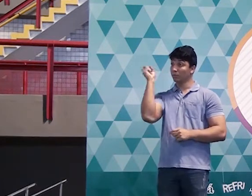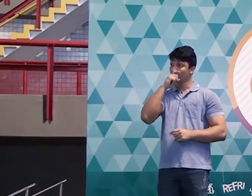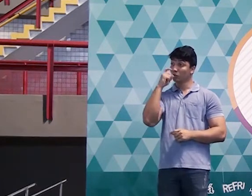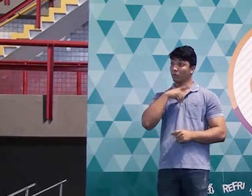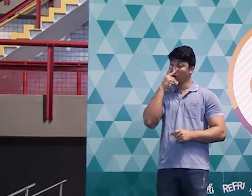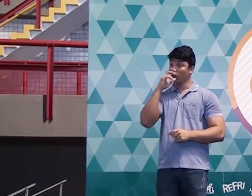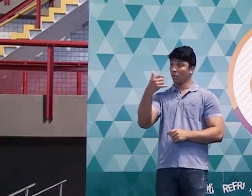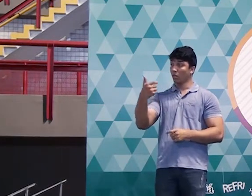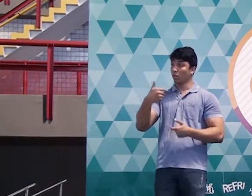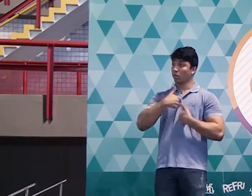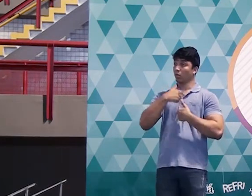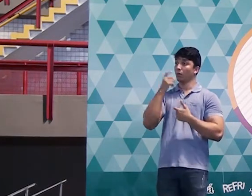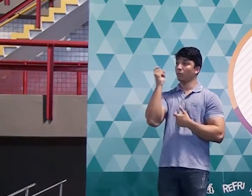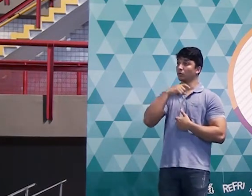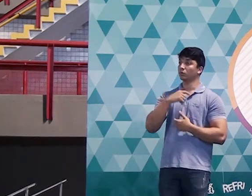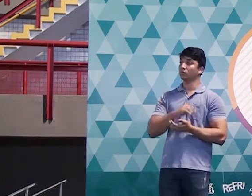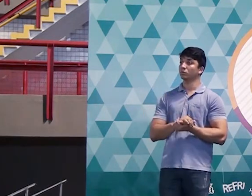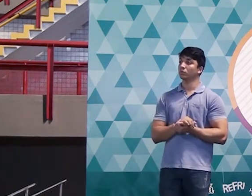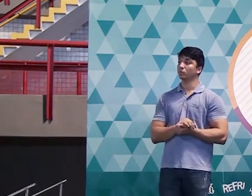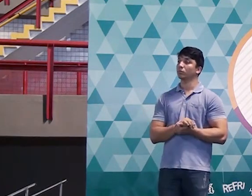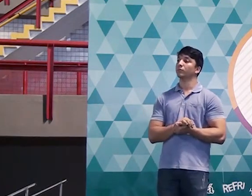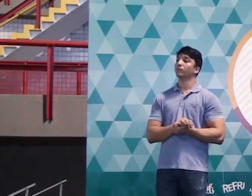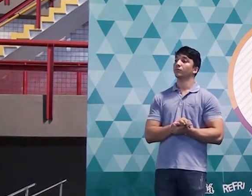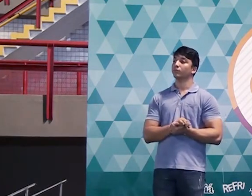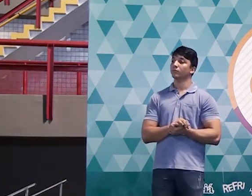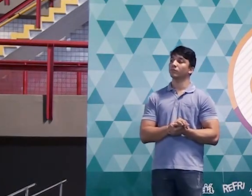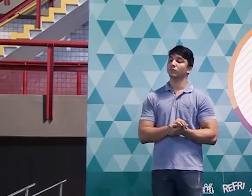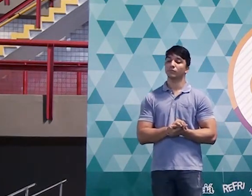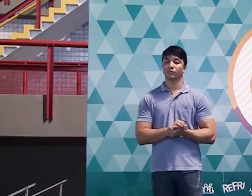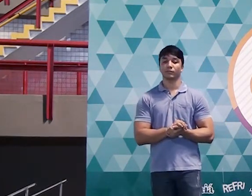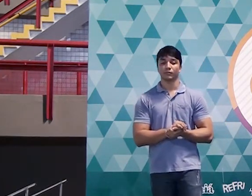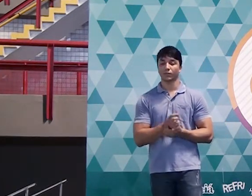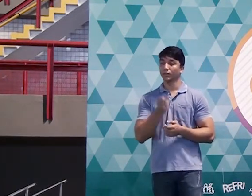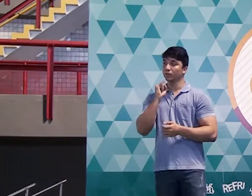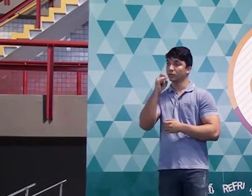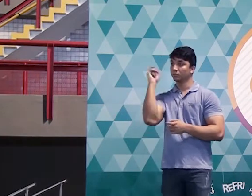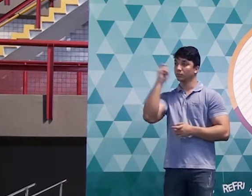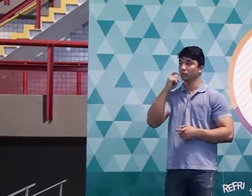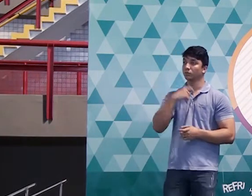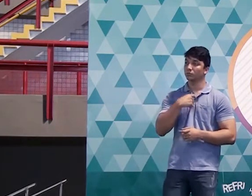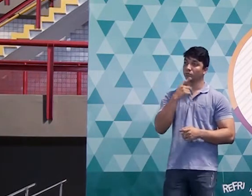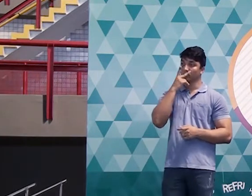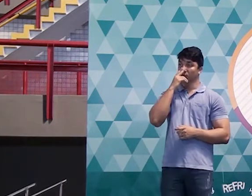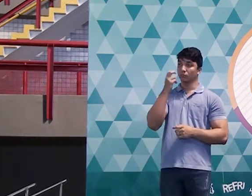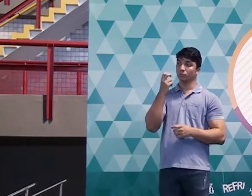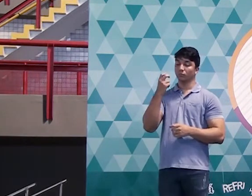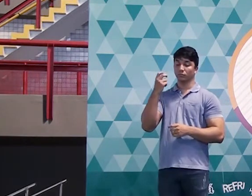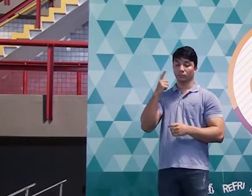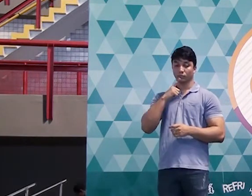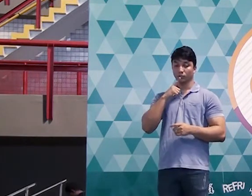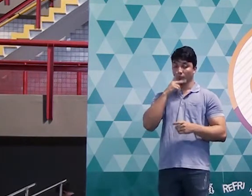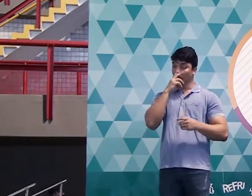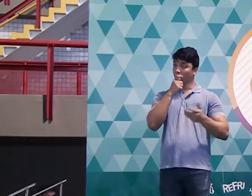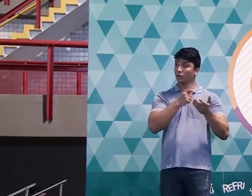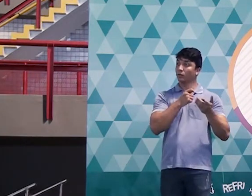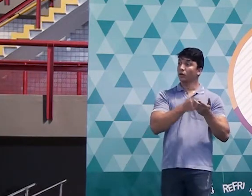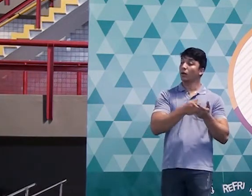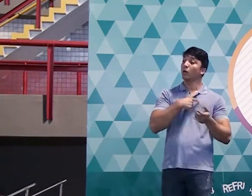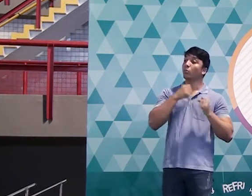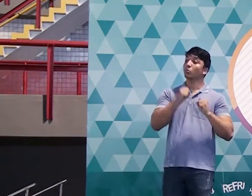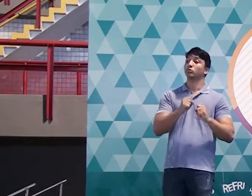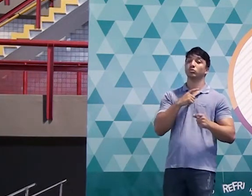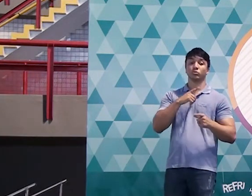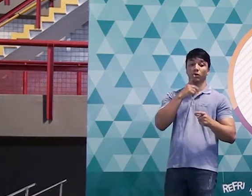lhe matar. O cara que mentisse, que não tivesse palavra, que não honrasse com seus compromissos, eu tinha direito de pena